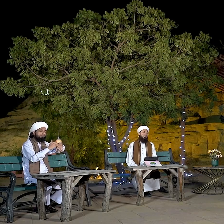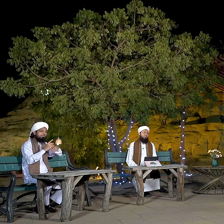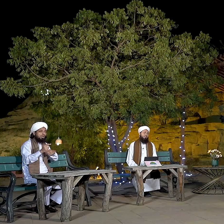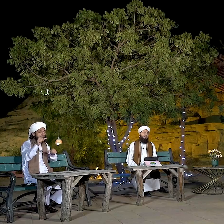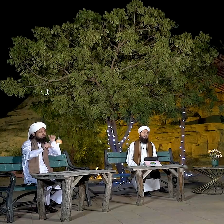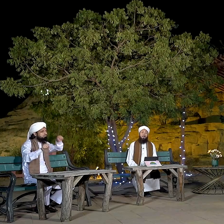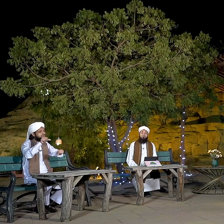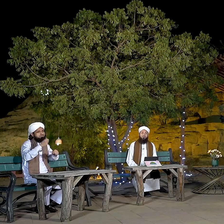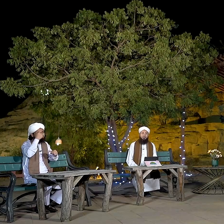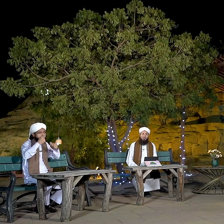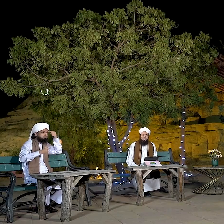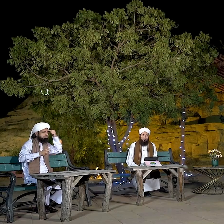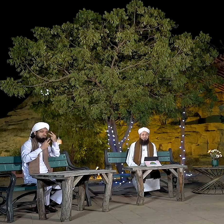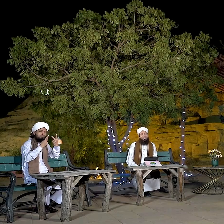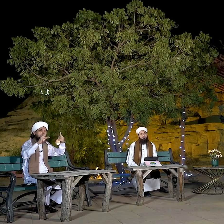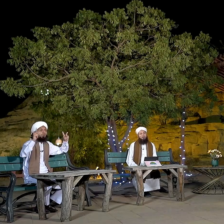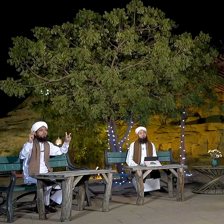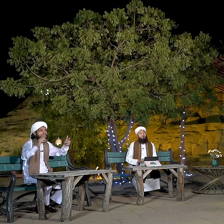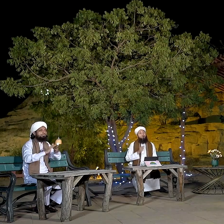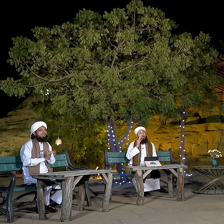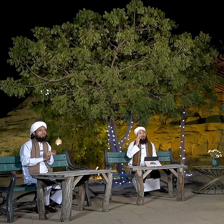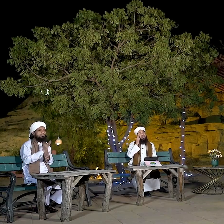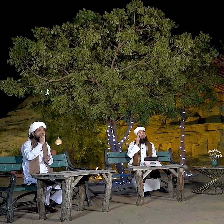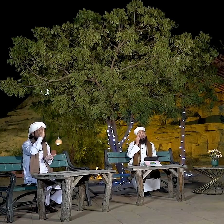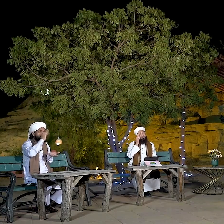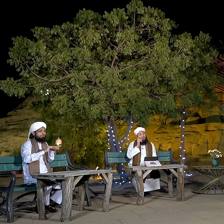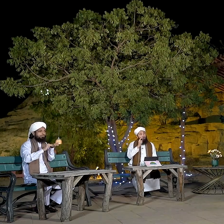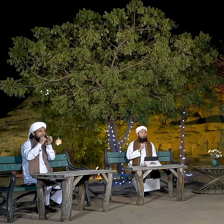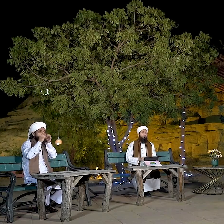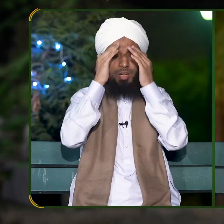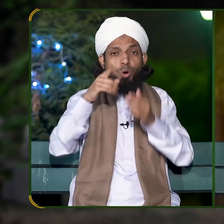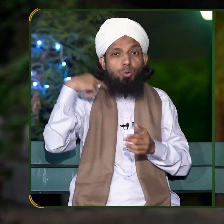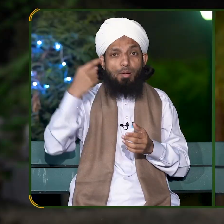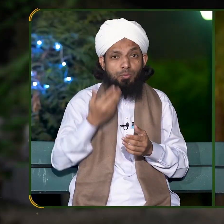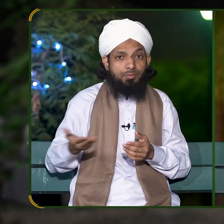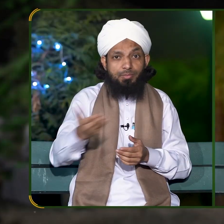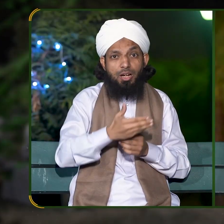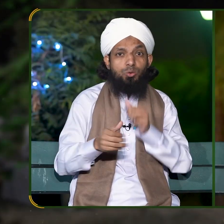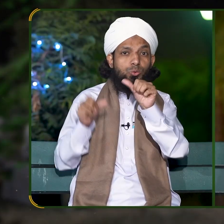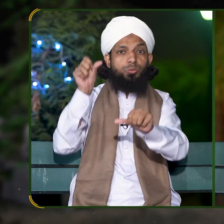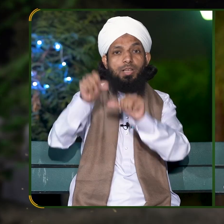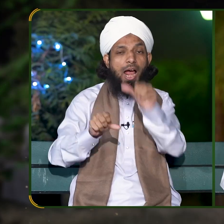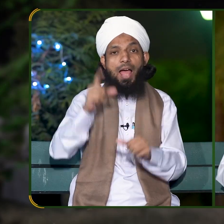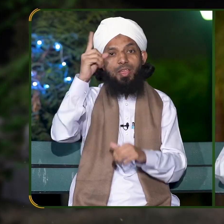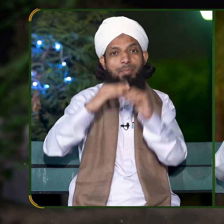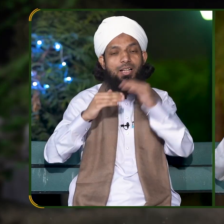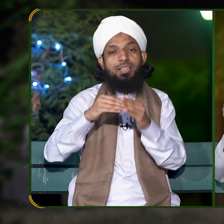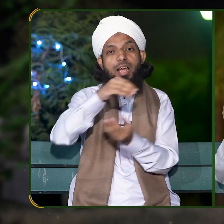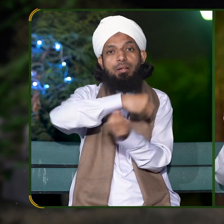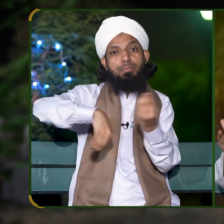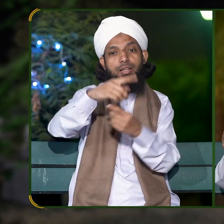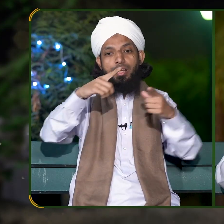ظلم نہ کیے گئے آپ صلی اللہ علیہ وسلم پر اور آپ کے غلاموں پر۔ لیکن جب اللہ پاک نے آپ کو